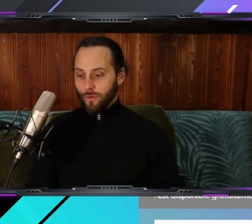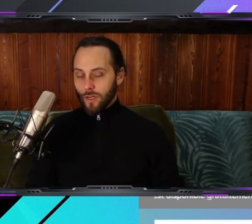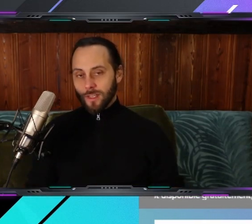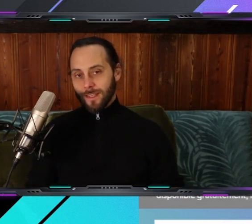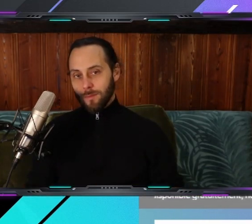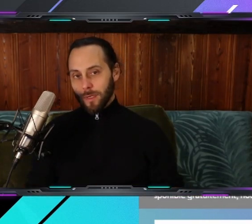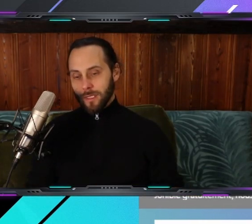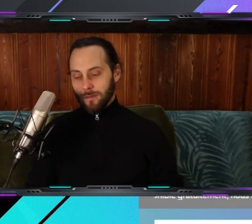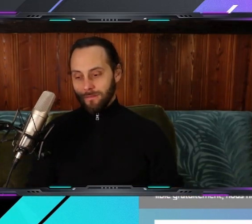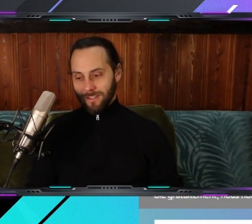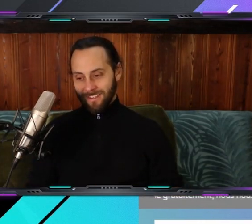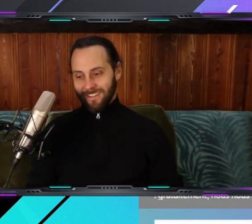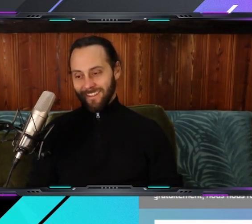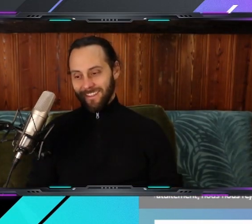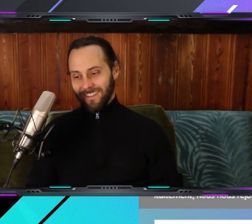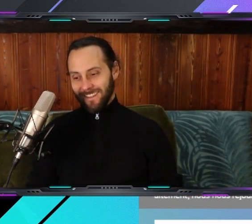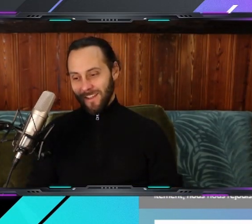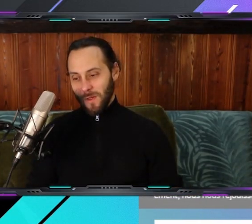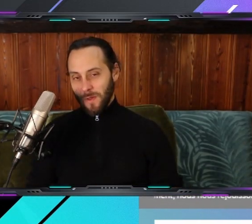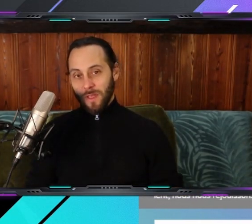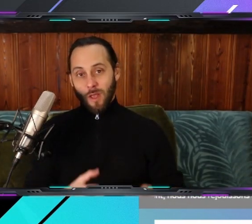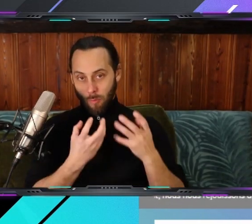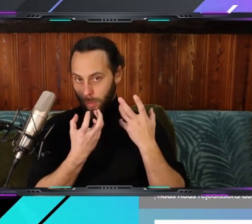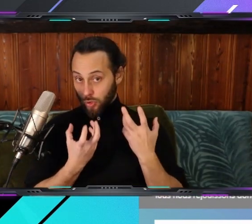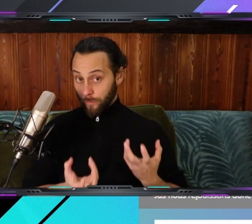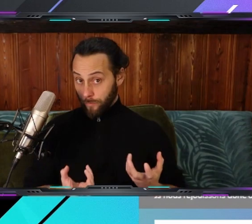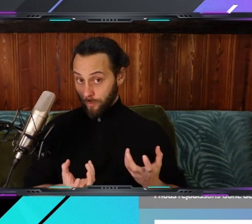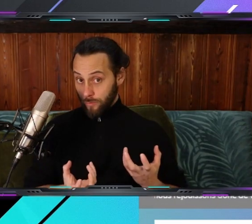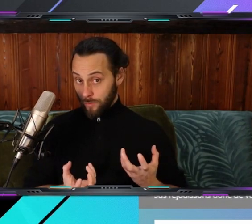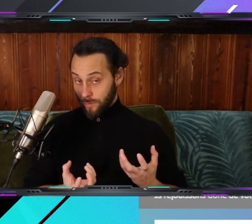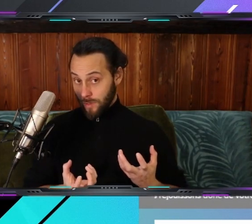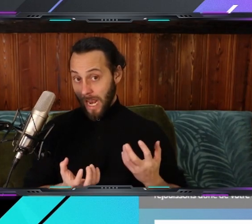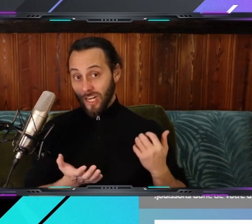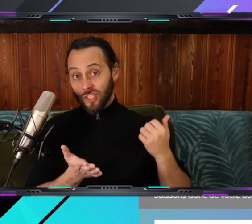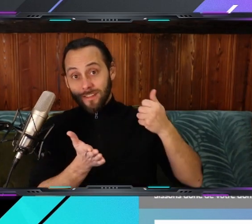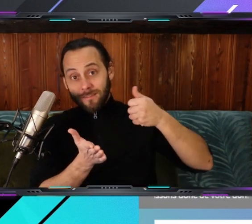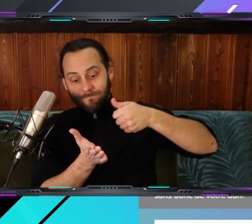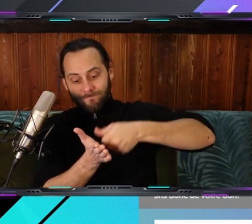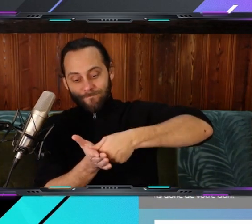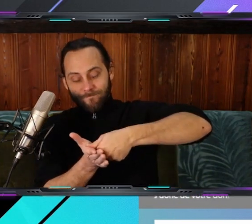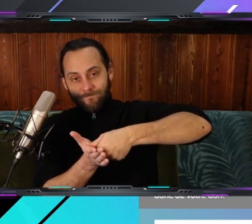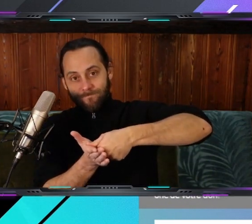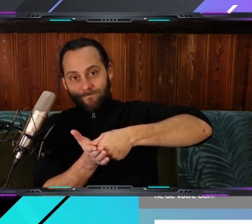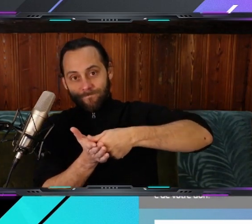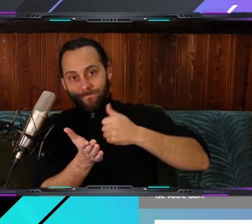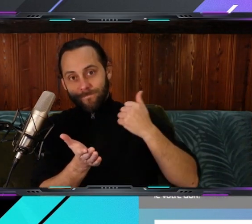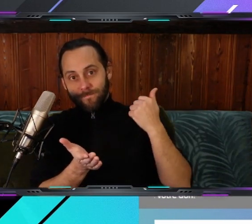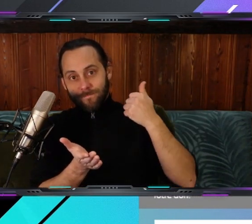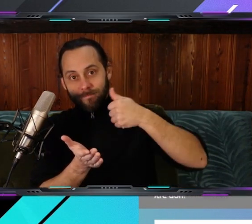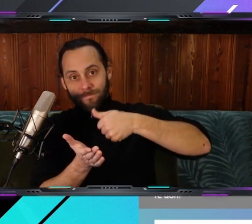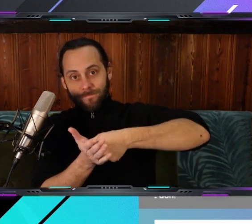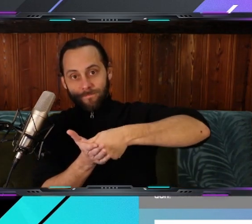Je veux acheter un iPad. Bon ben, je veux acheter.